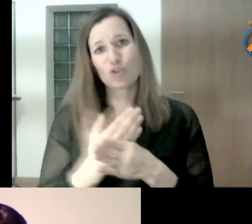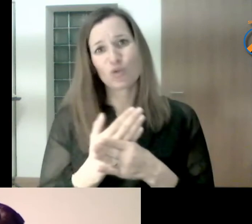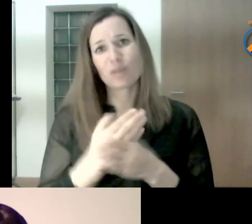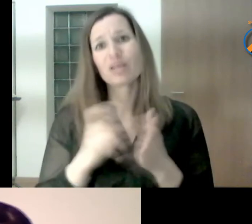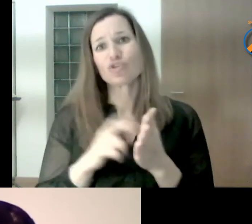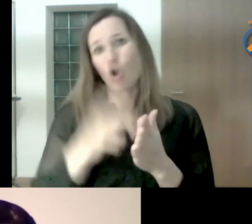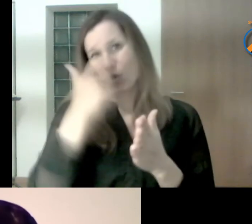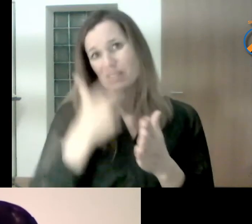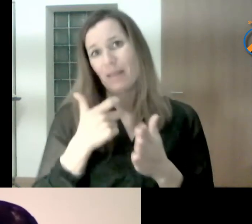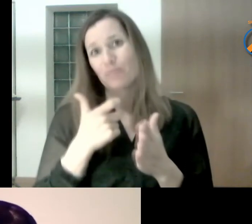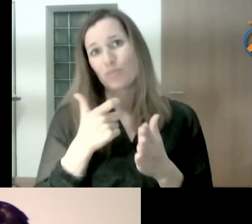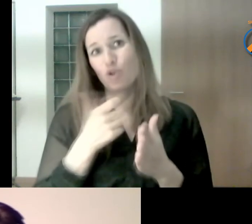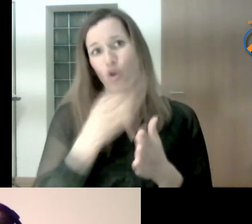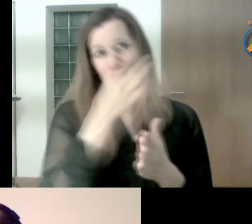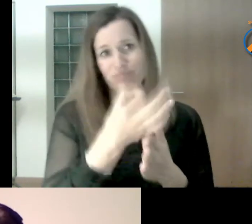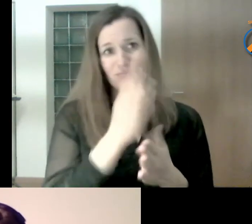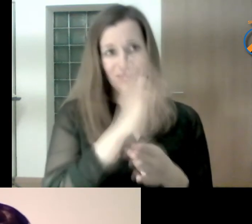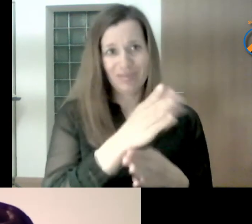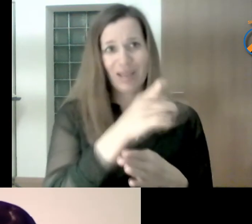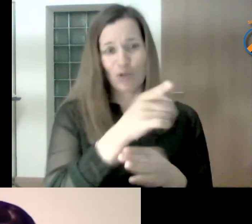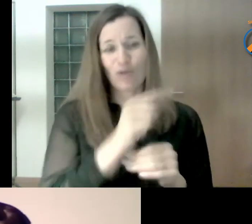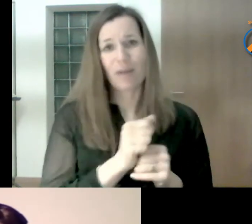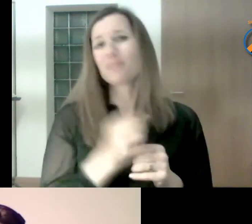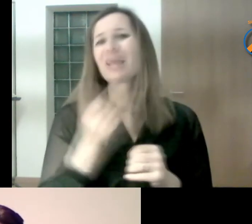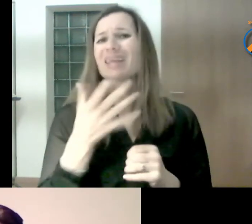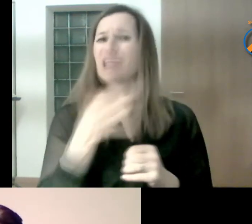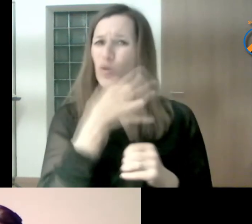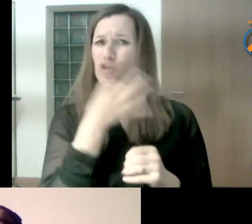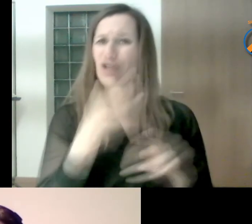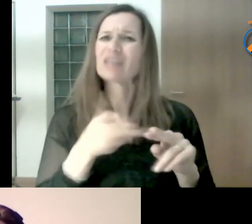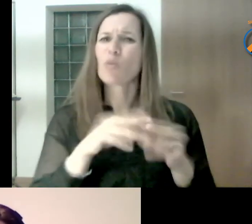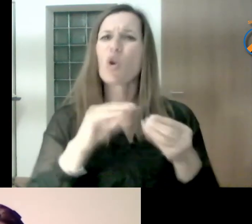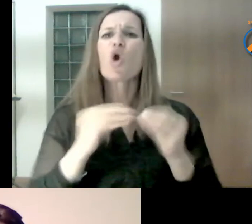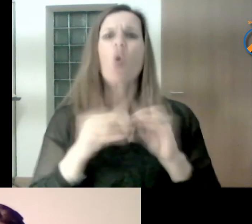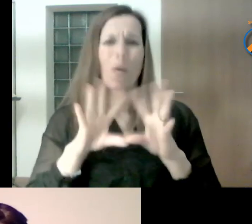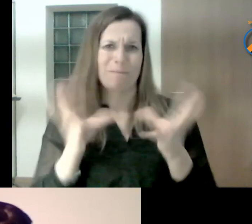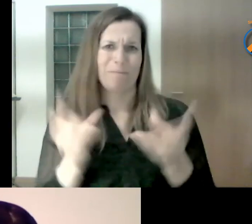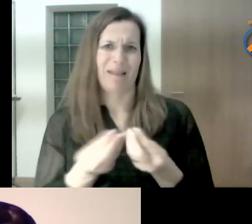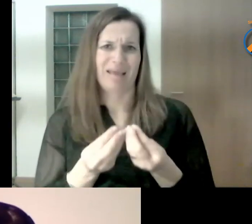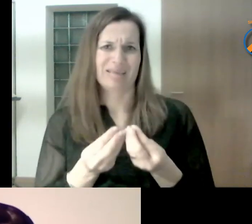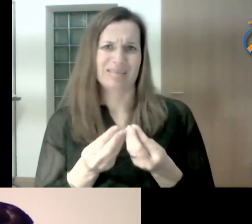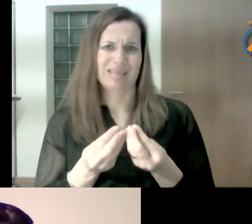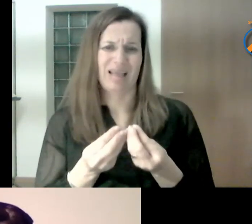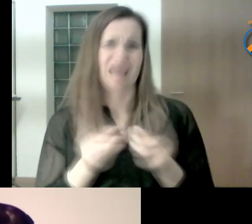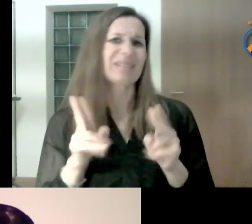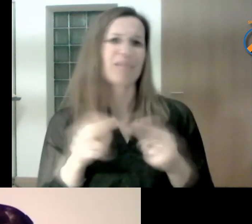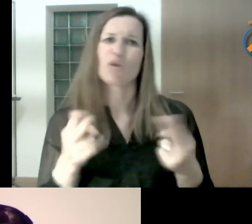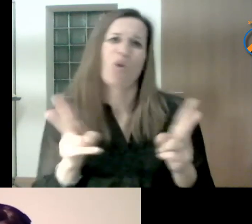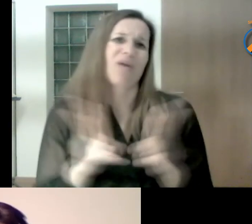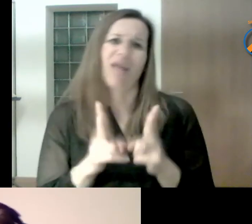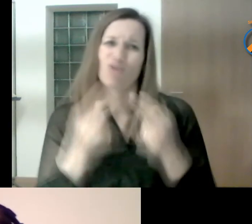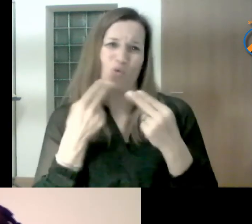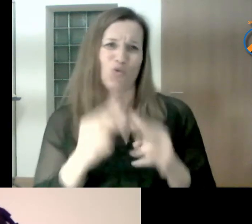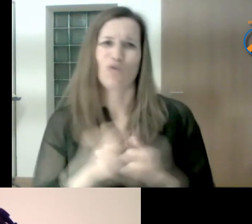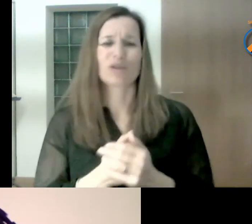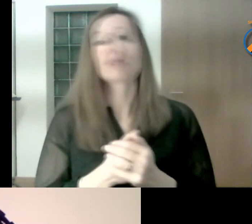osebno potem obrnejo na vas, ker so nekatera vprašanja, se mi zdi, da bolj kompleksna in se nanje ne da tako hitro odgovoriti.